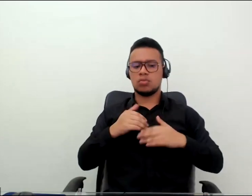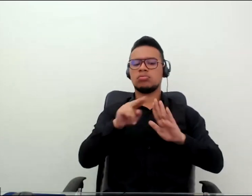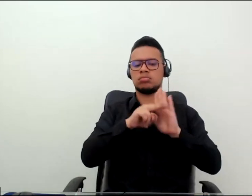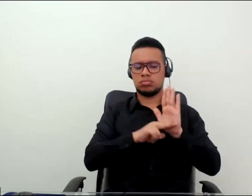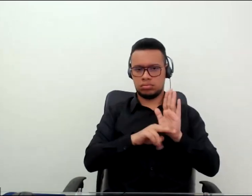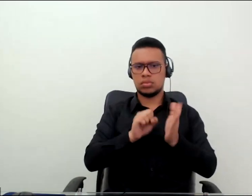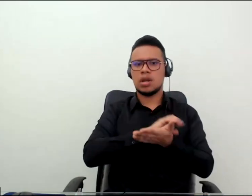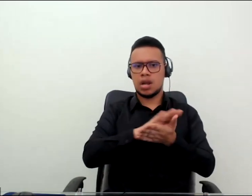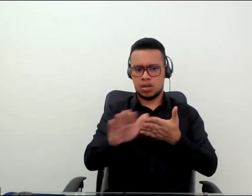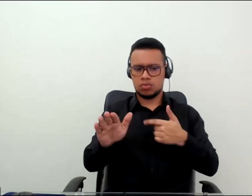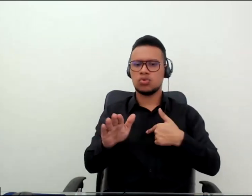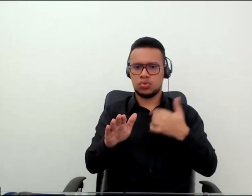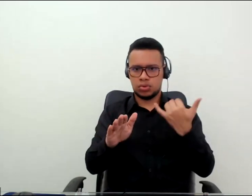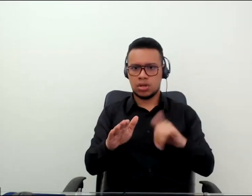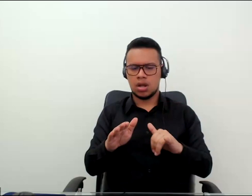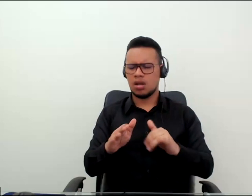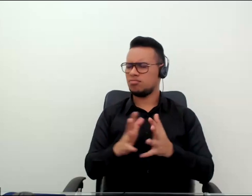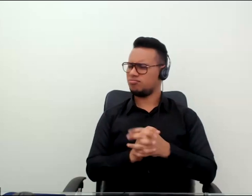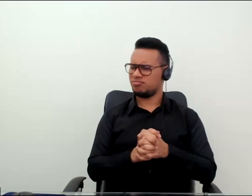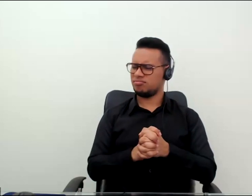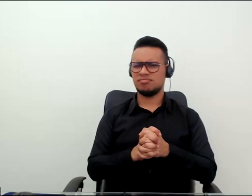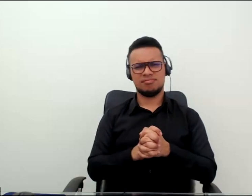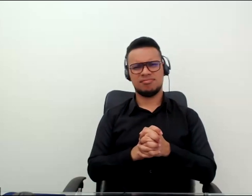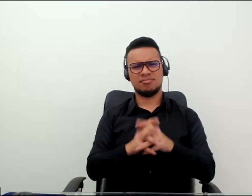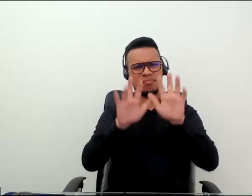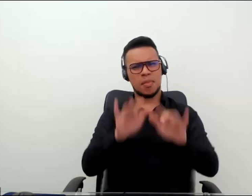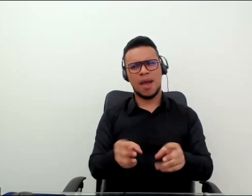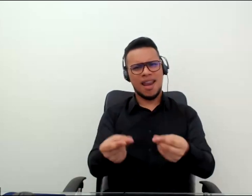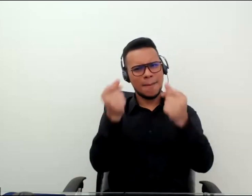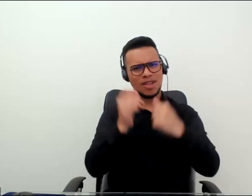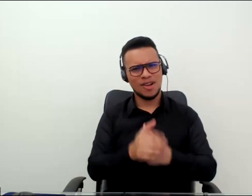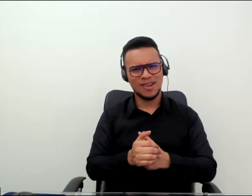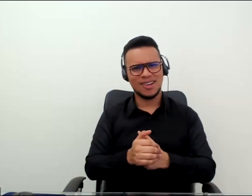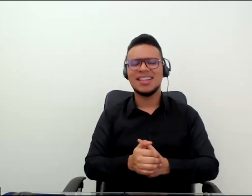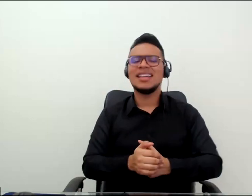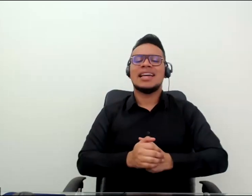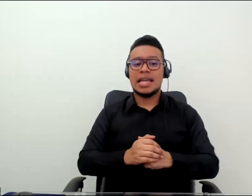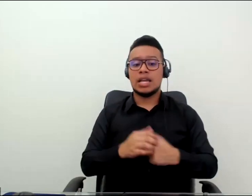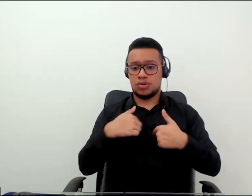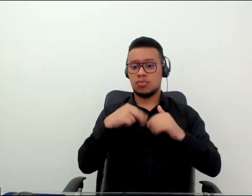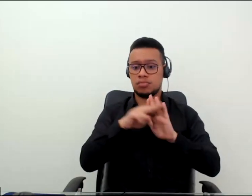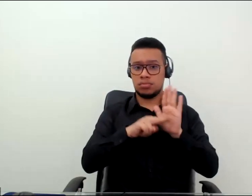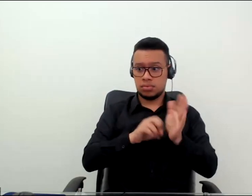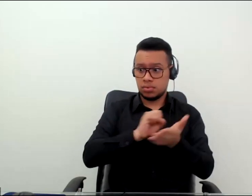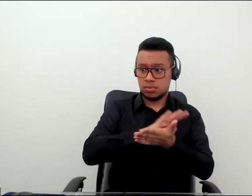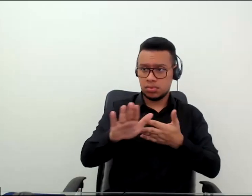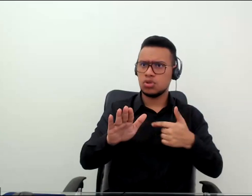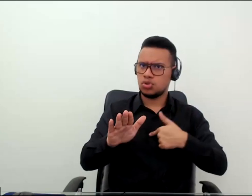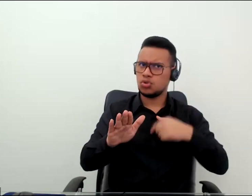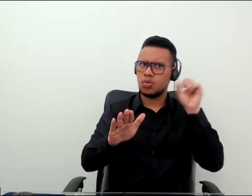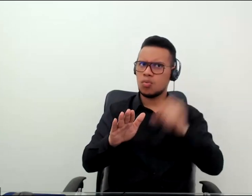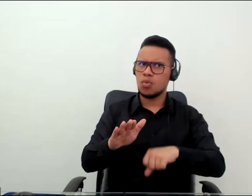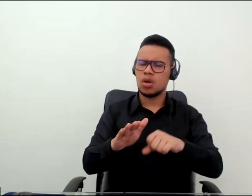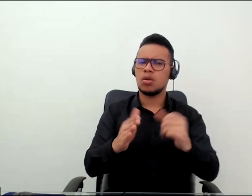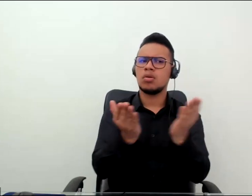gratuidad Oiga porque escriben tan rápido Sí como beneficiar a la política de gratuidad puede estudiar contaduría